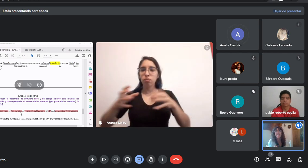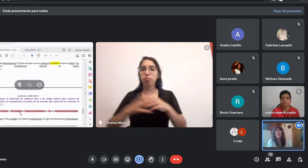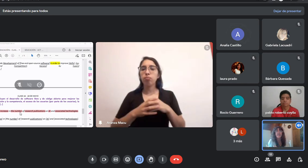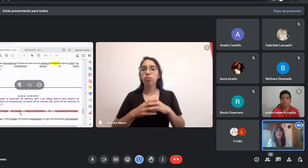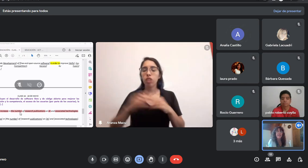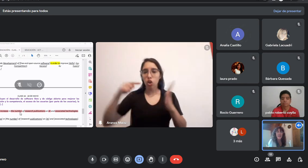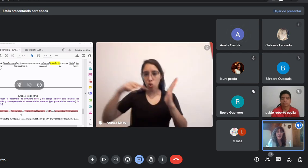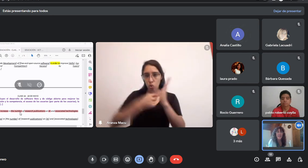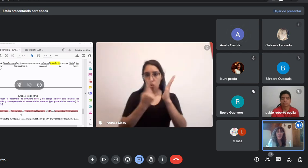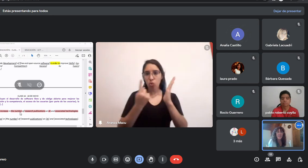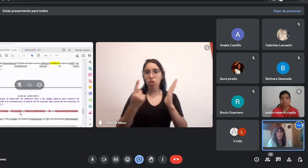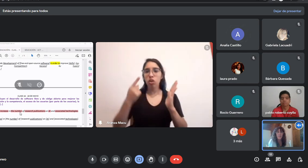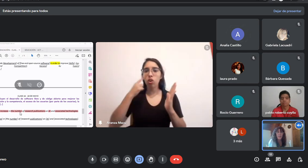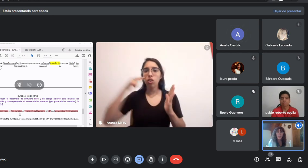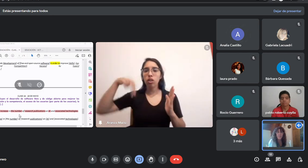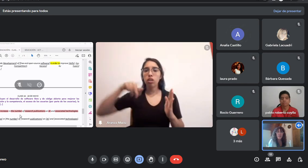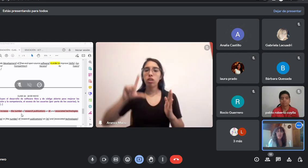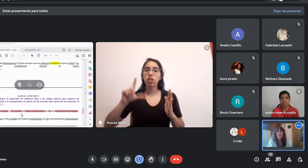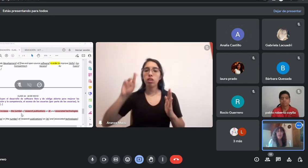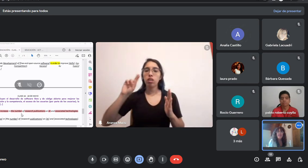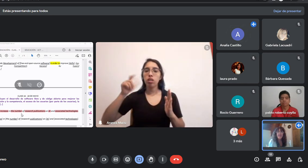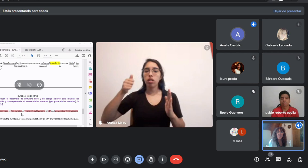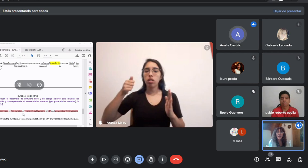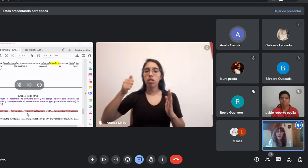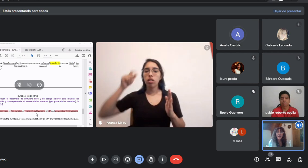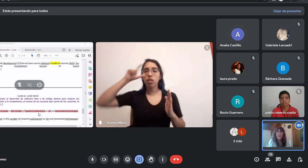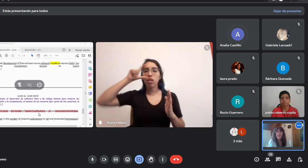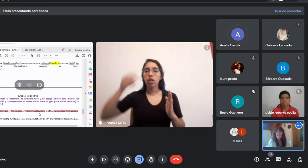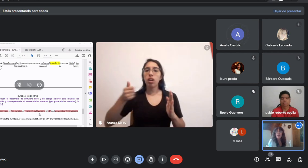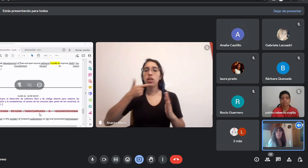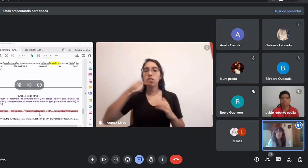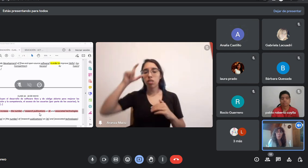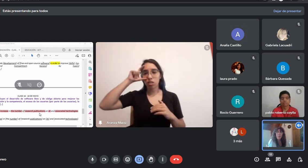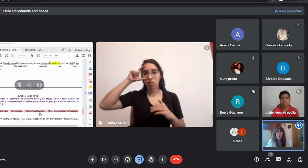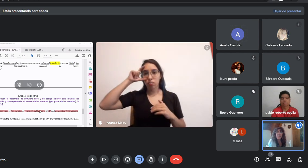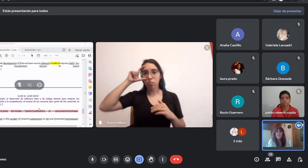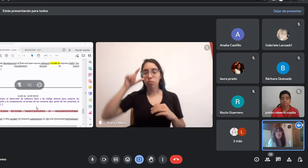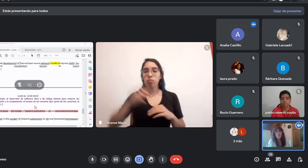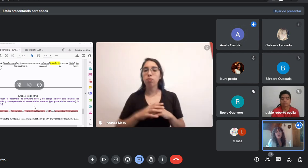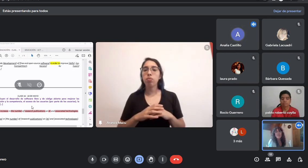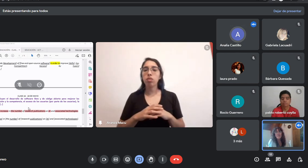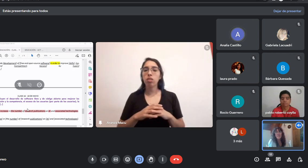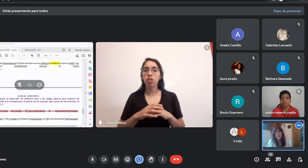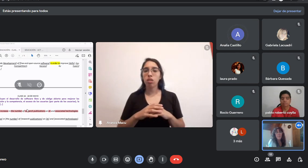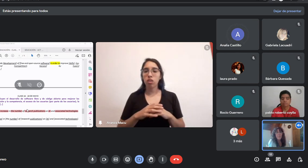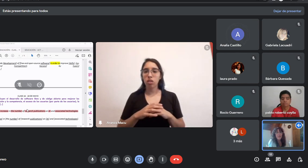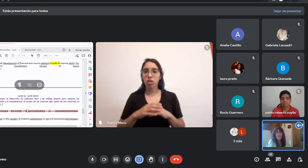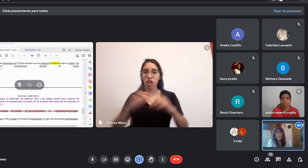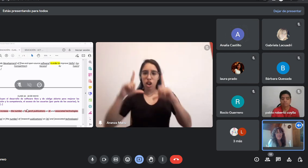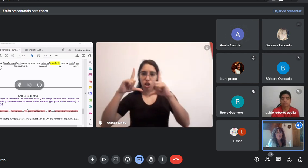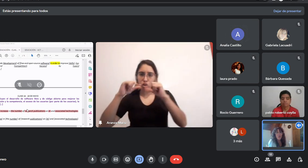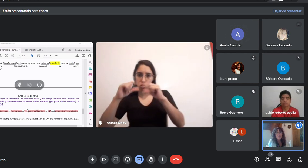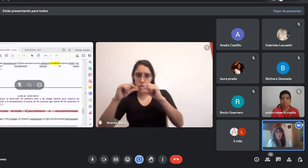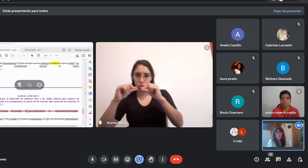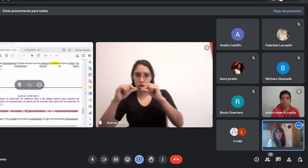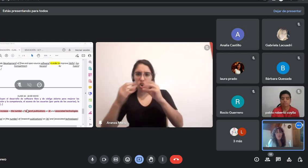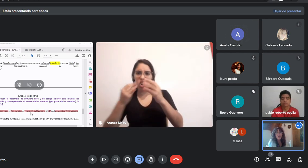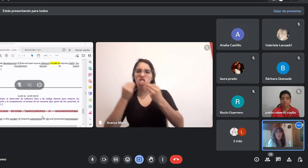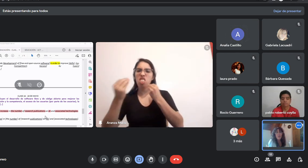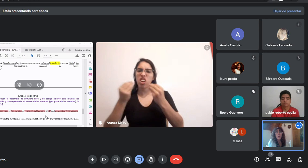en la cantidad también. ¿De qué? De publicaciones de investigación